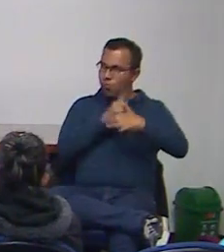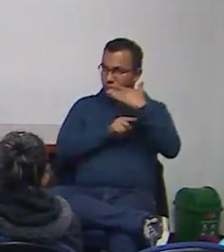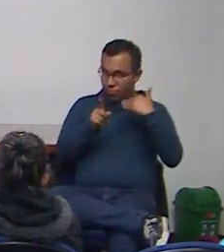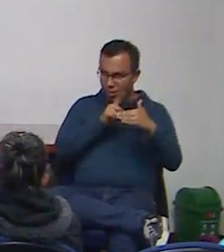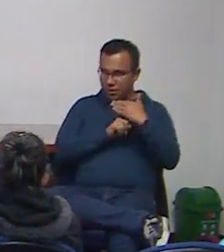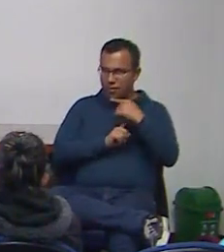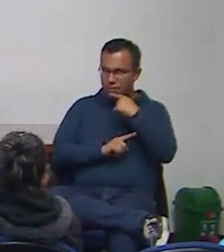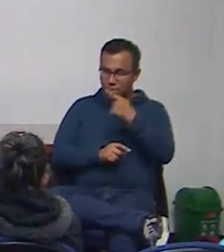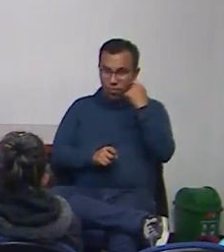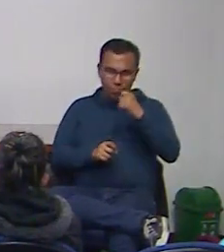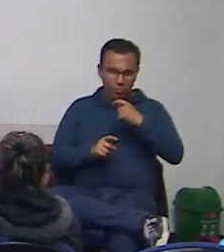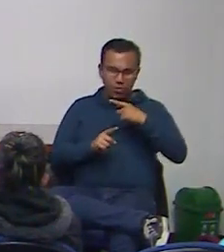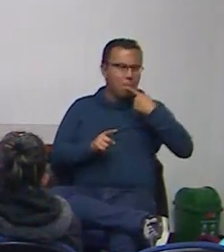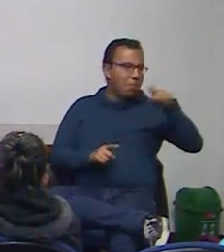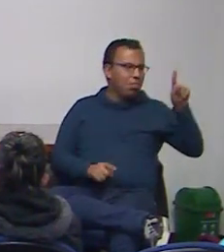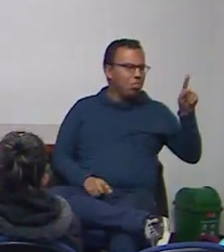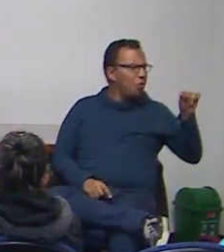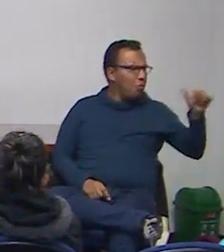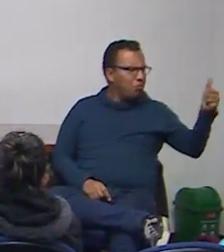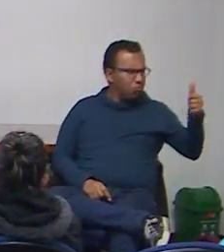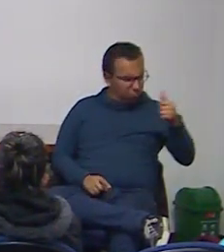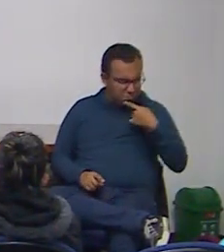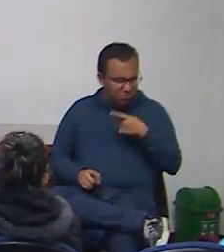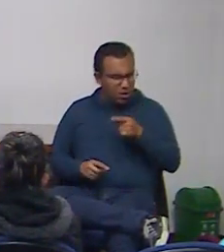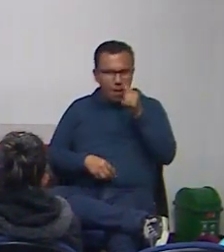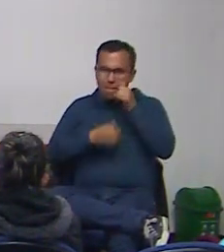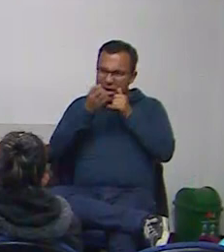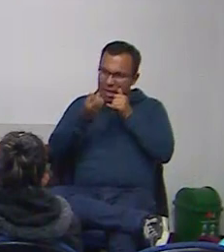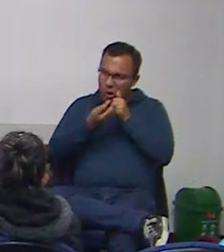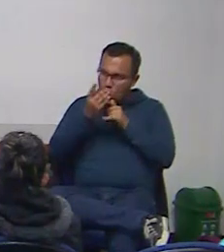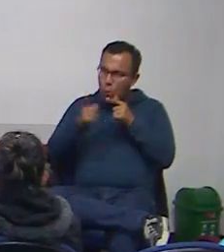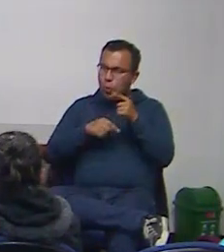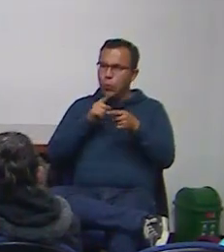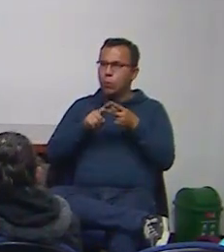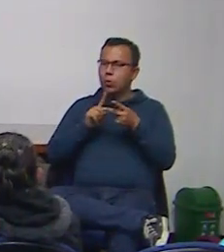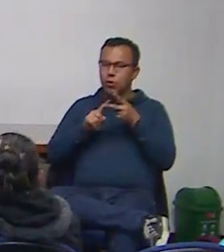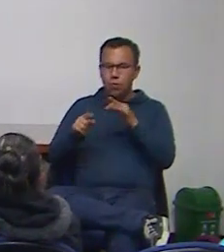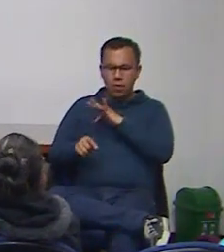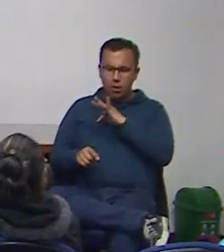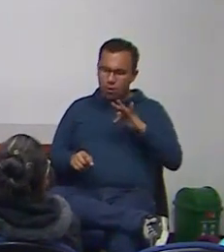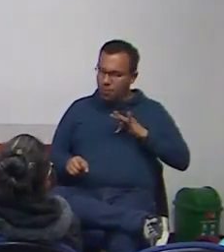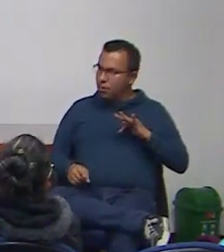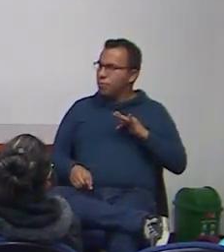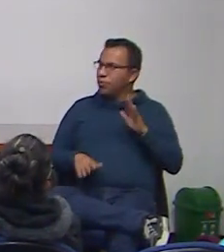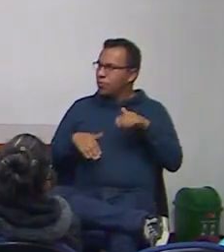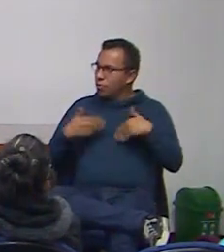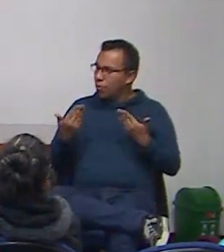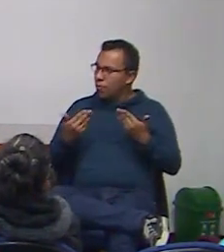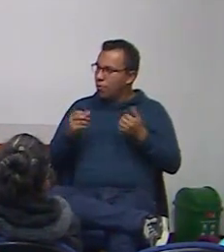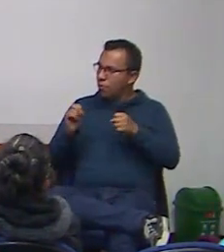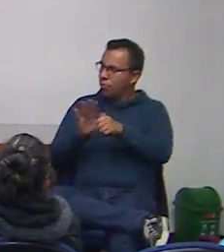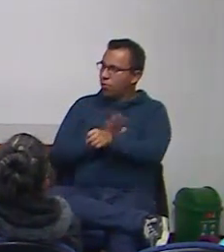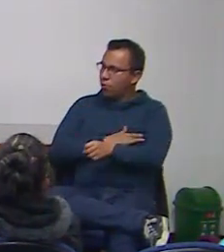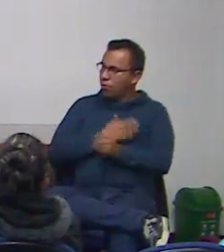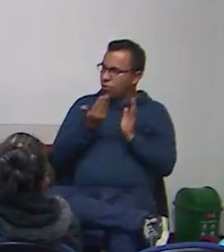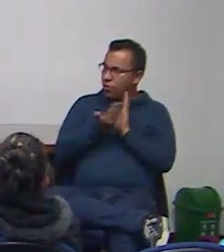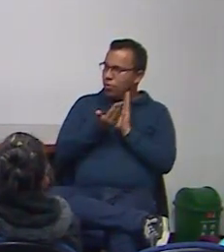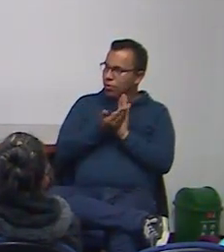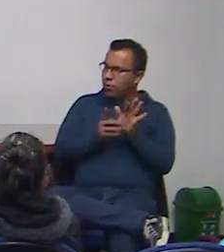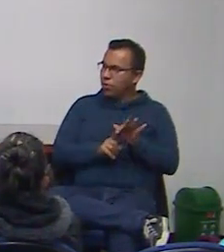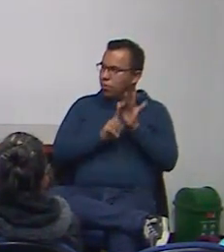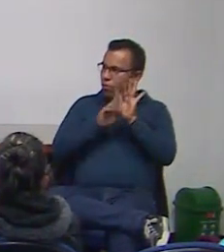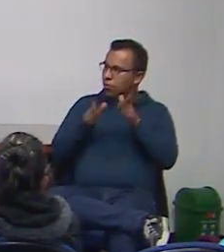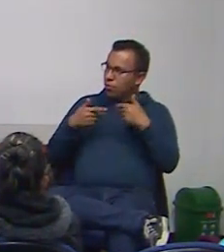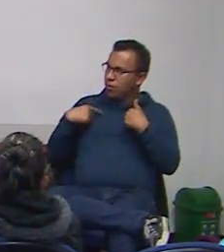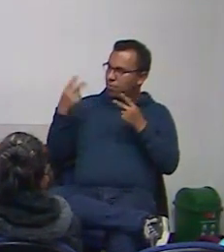contexto fuera de lo cotidiano donde mezclamos lo pedagógico e lo terapéutico Y cómo nos percibes a nosotros los educadores